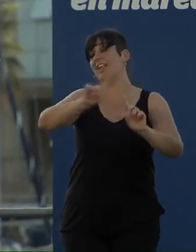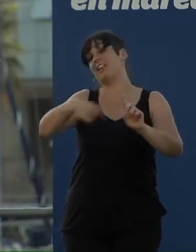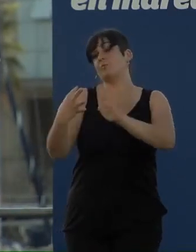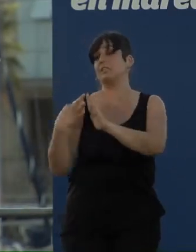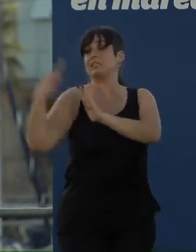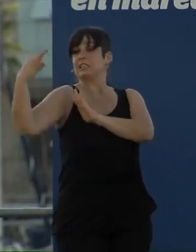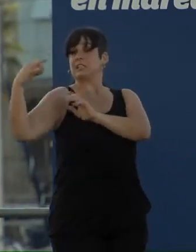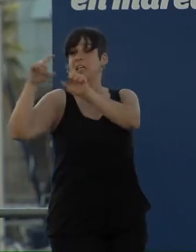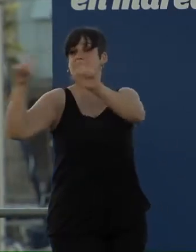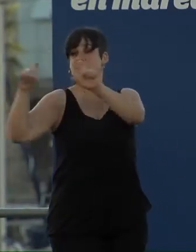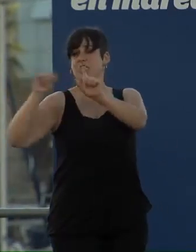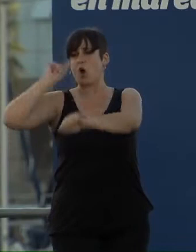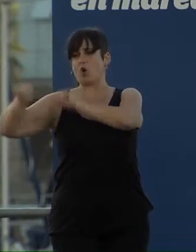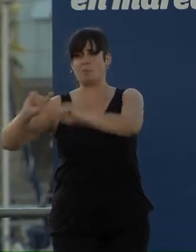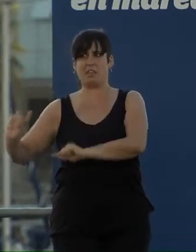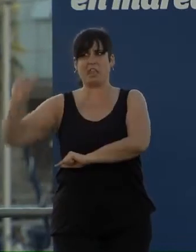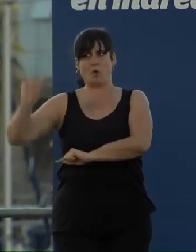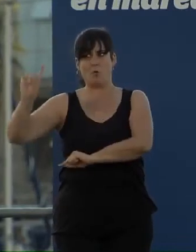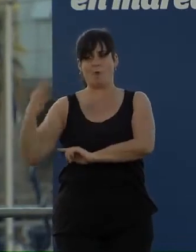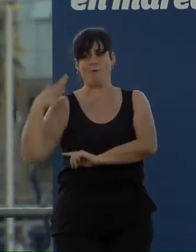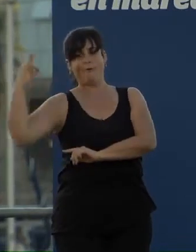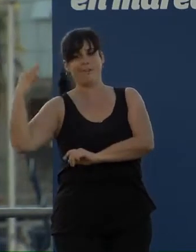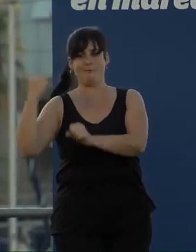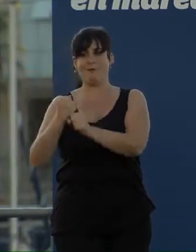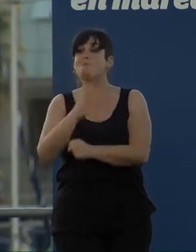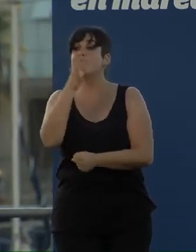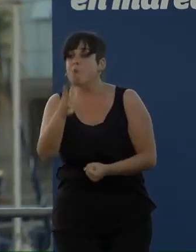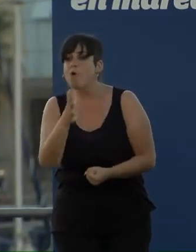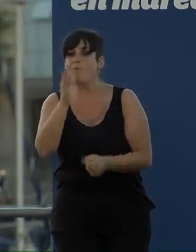eso por porque leisan para